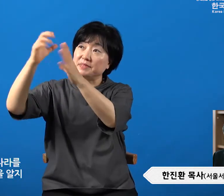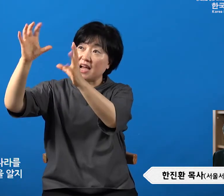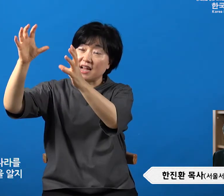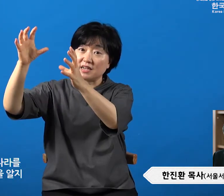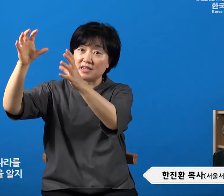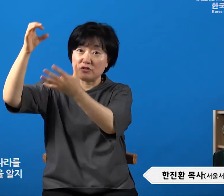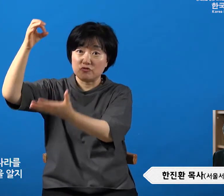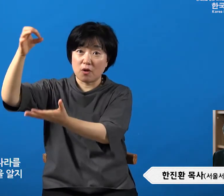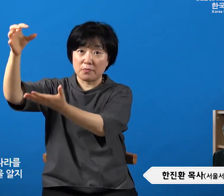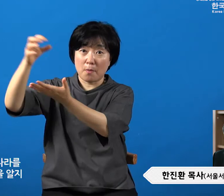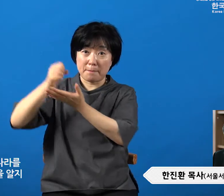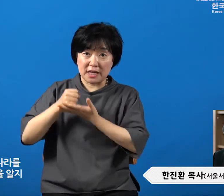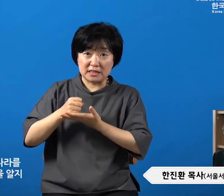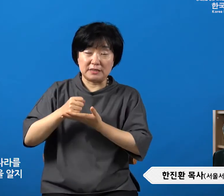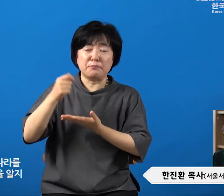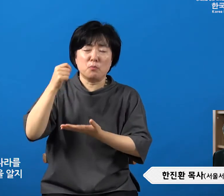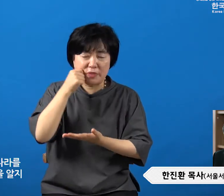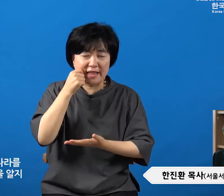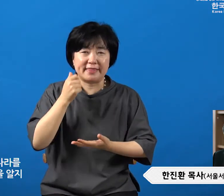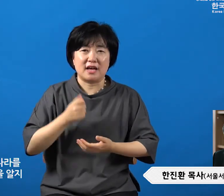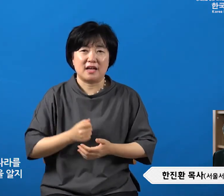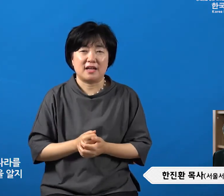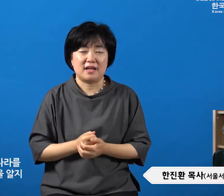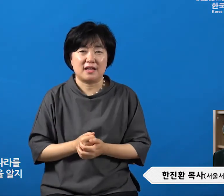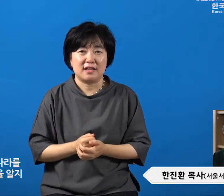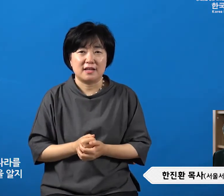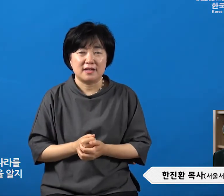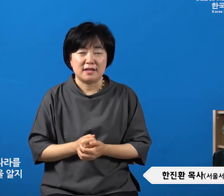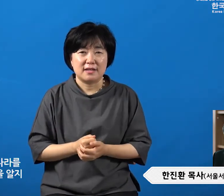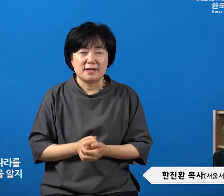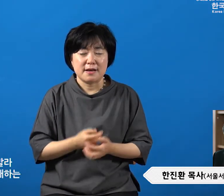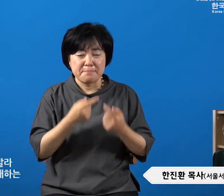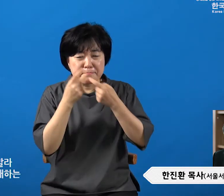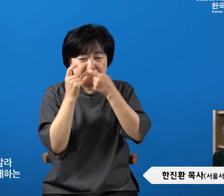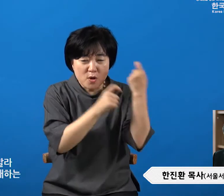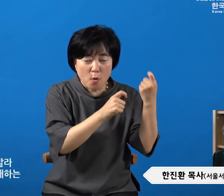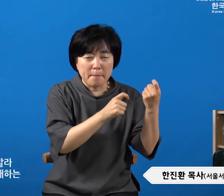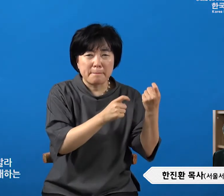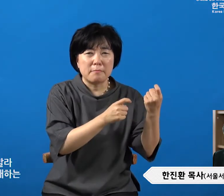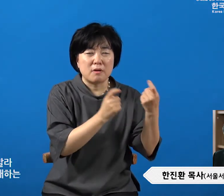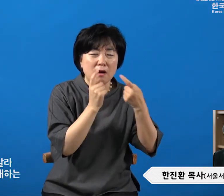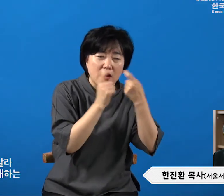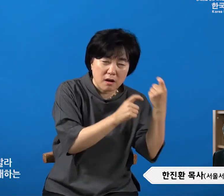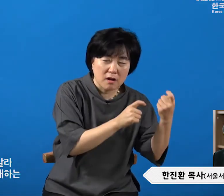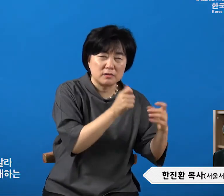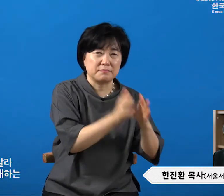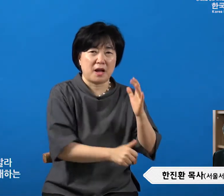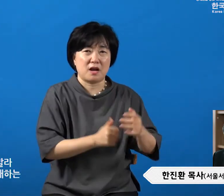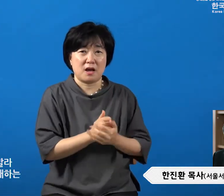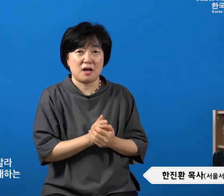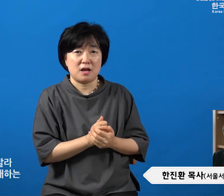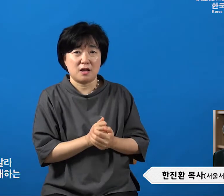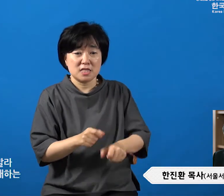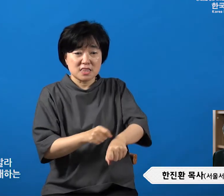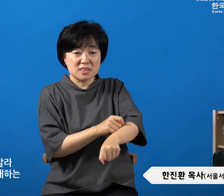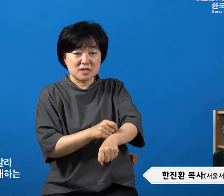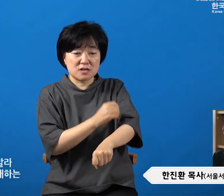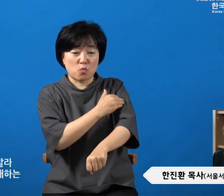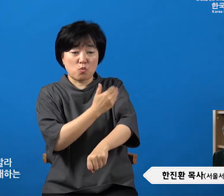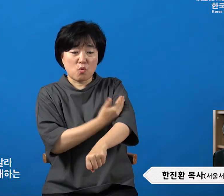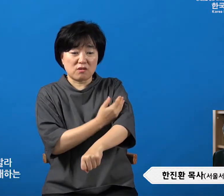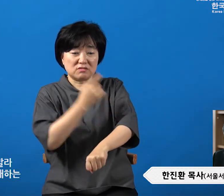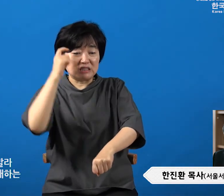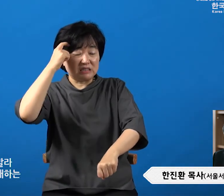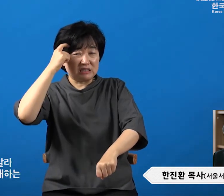하나님의 나라를 유업으로 받지 못할 줄을 알지 못하느냐. 미혹을 받지 말라. 이상한 특권의식 엉터리 같은 그런